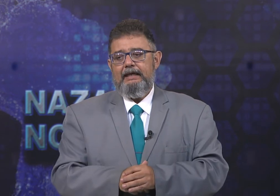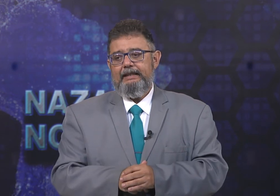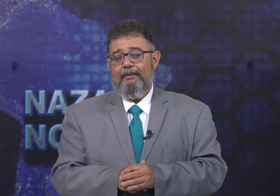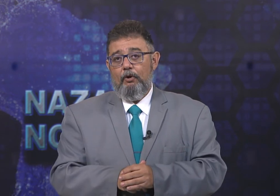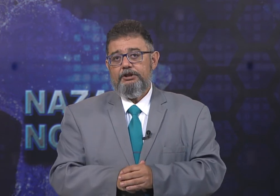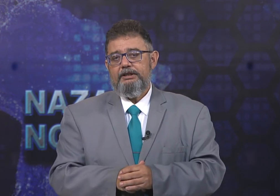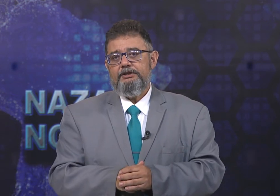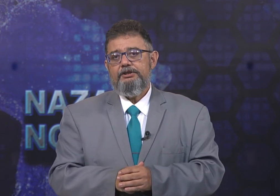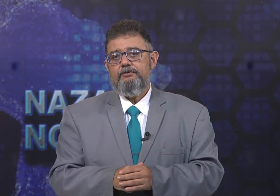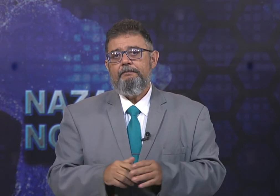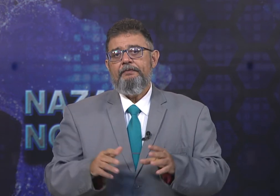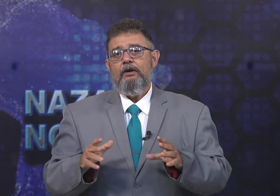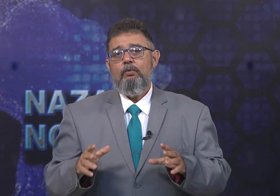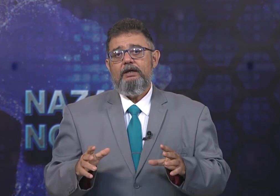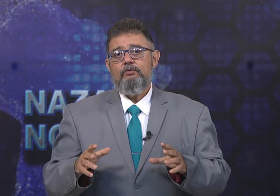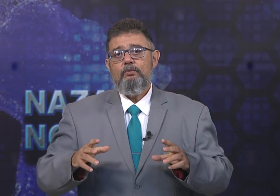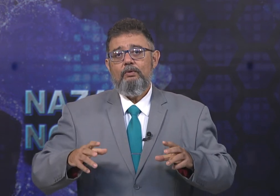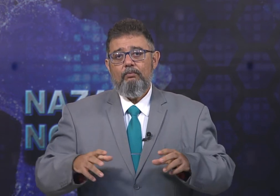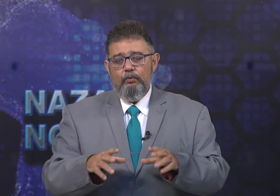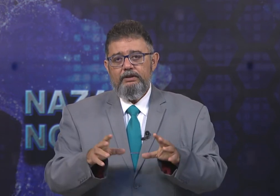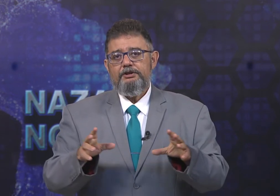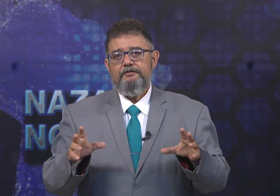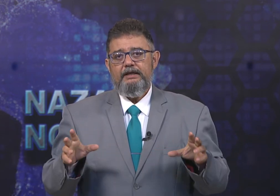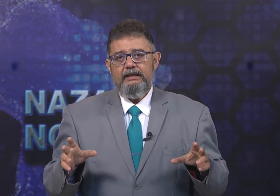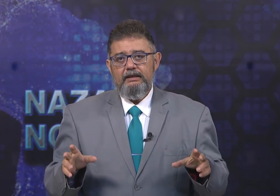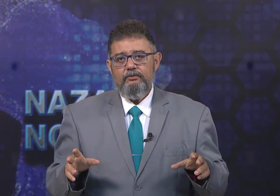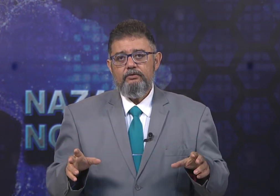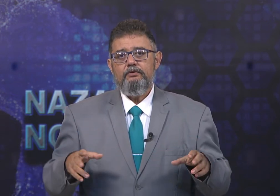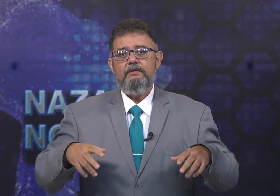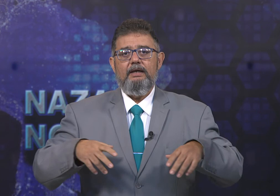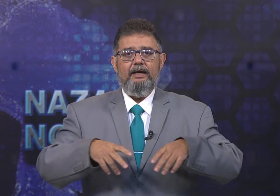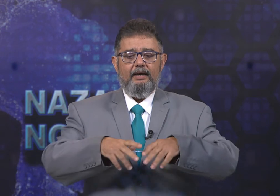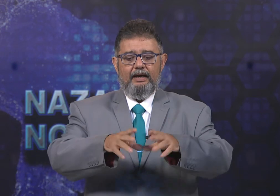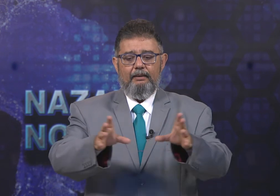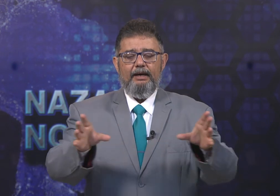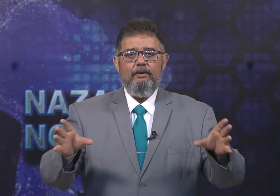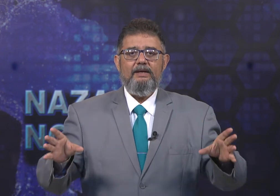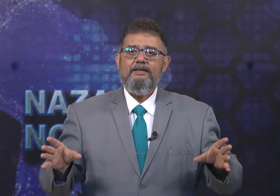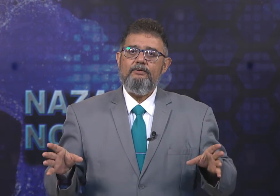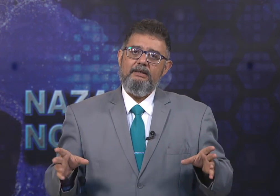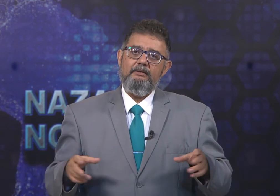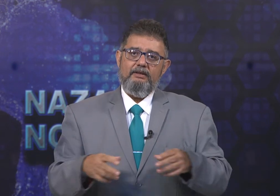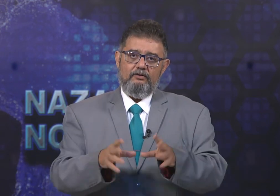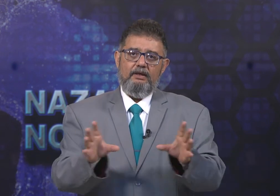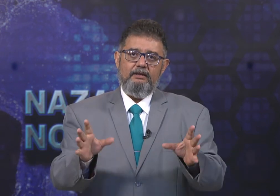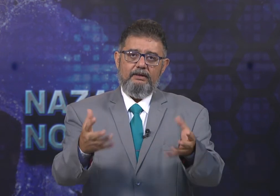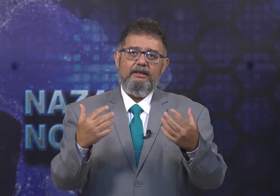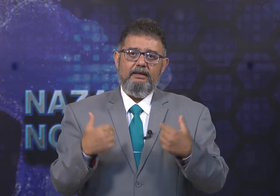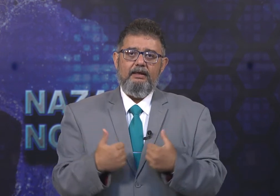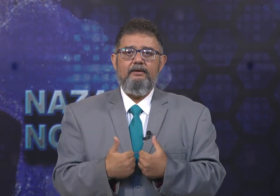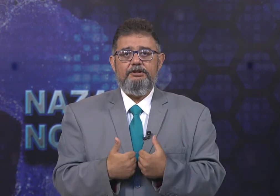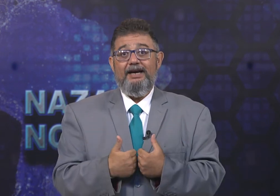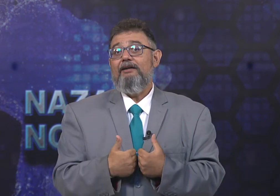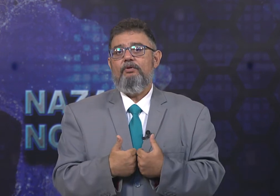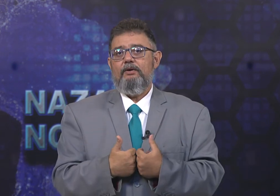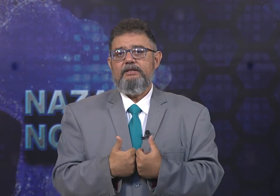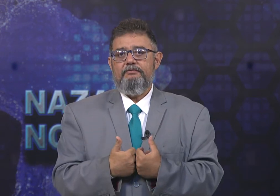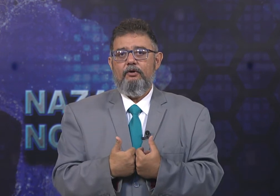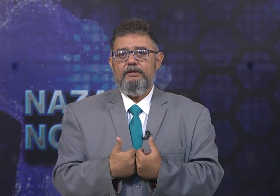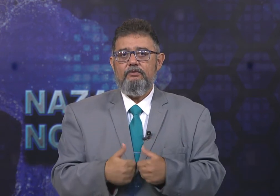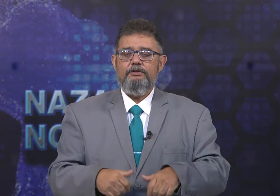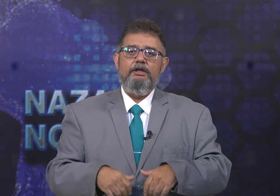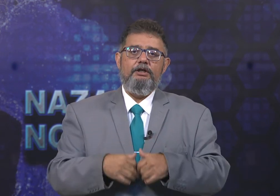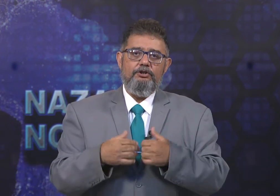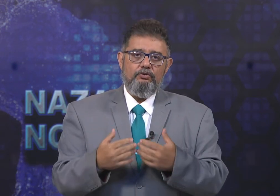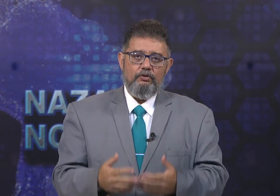amostra disso. Quando muitas fake news acabaram assaltando, assolando aí, chegavam a nós